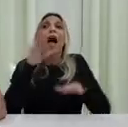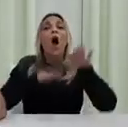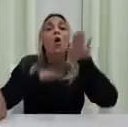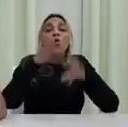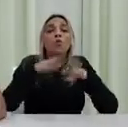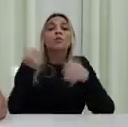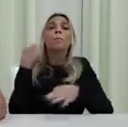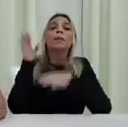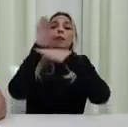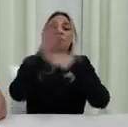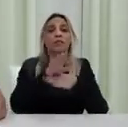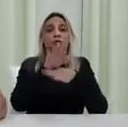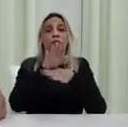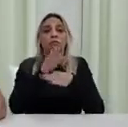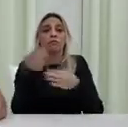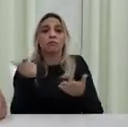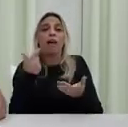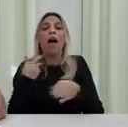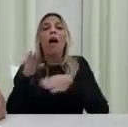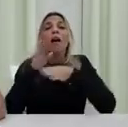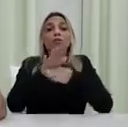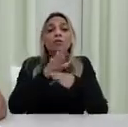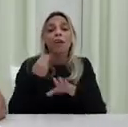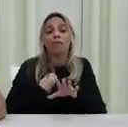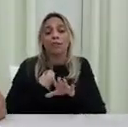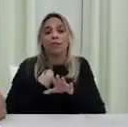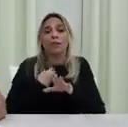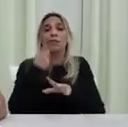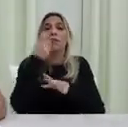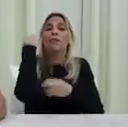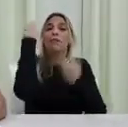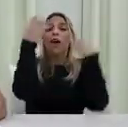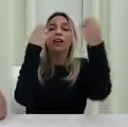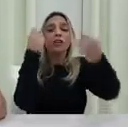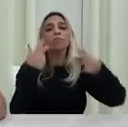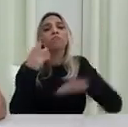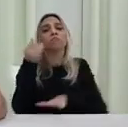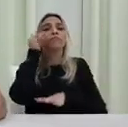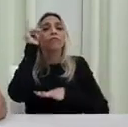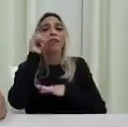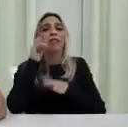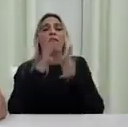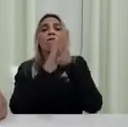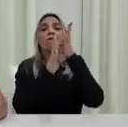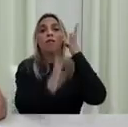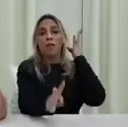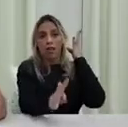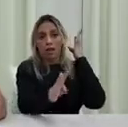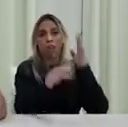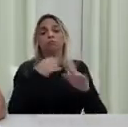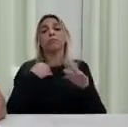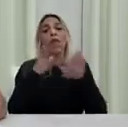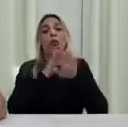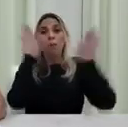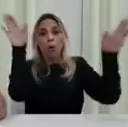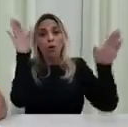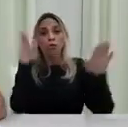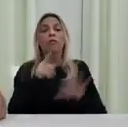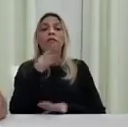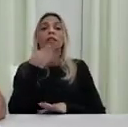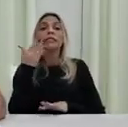benefícios que ajudam na vida deles a andar pelo mundo. Evita fila de aeroportos, muitas vezes, facilita